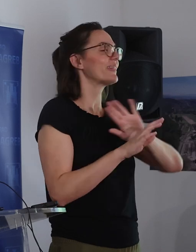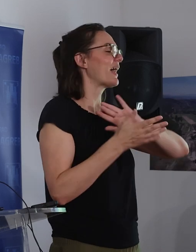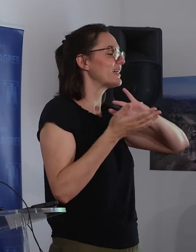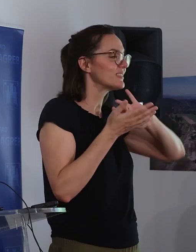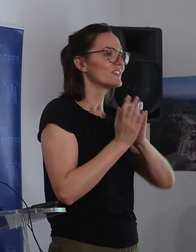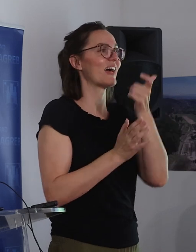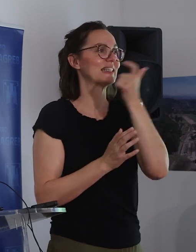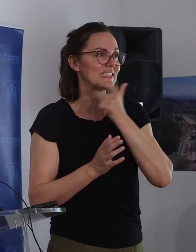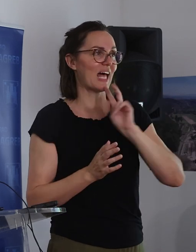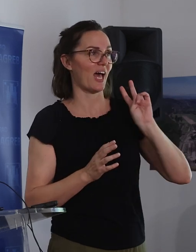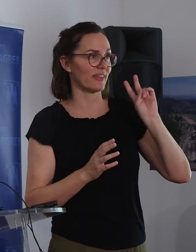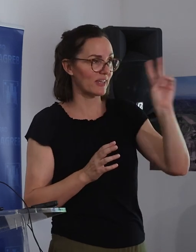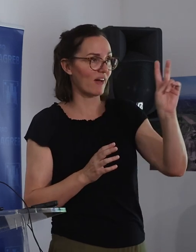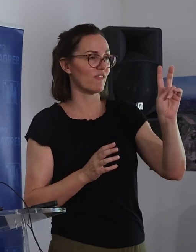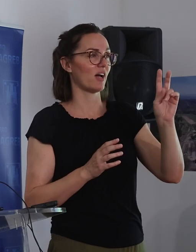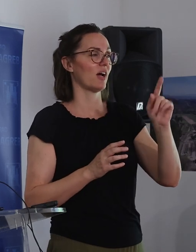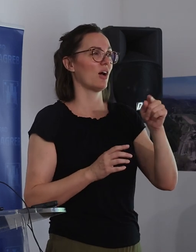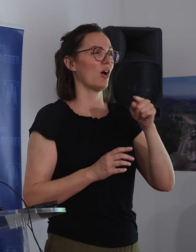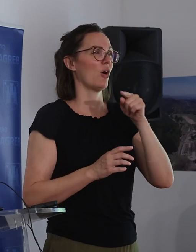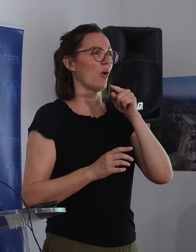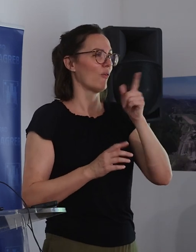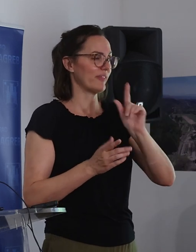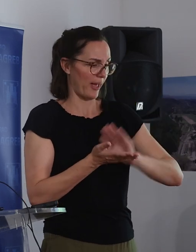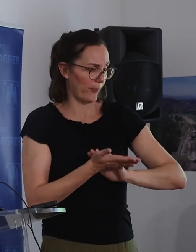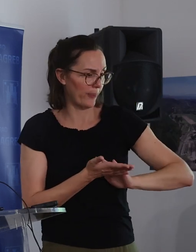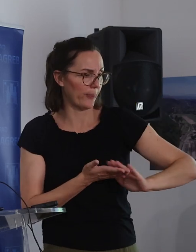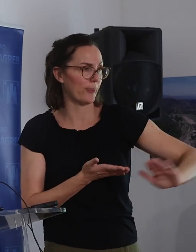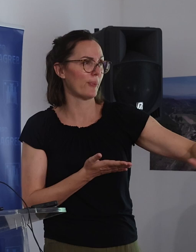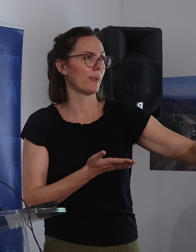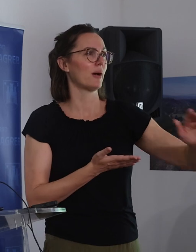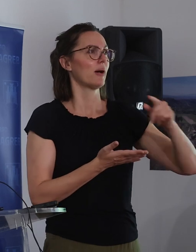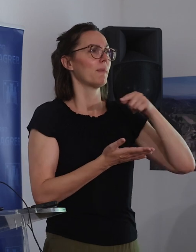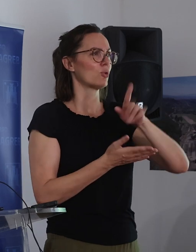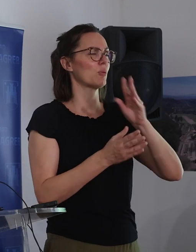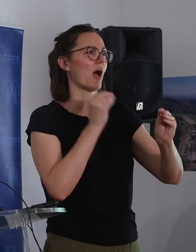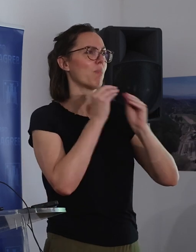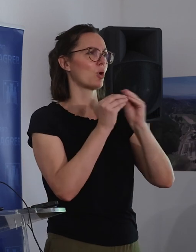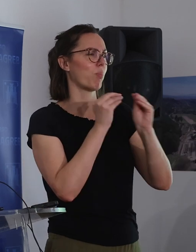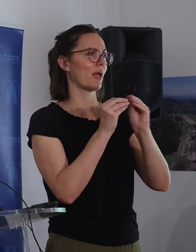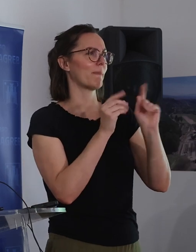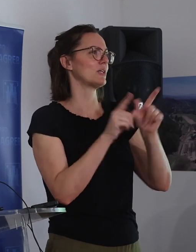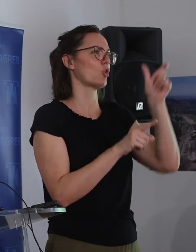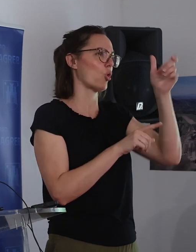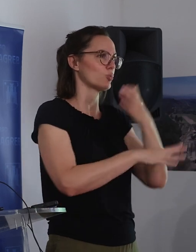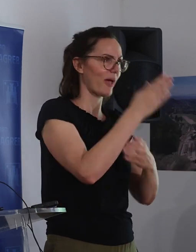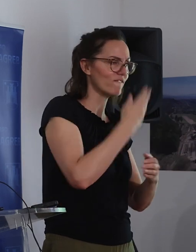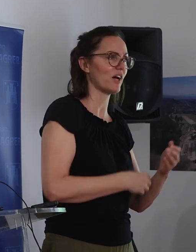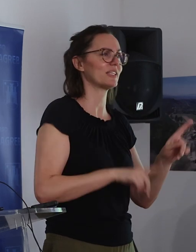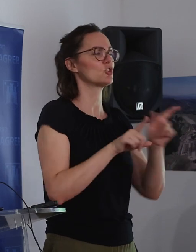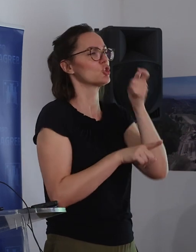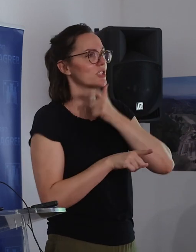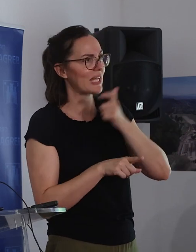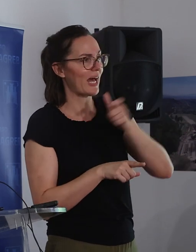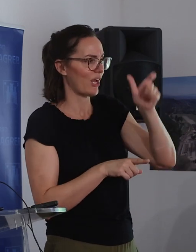tramvaje, zapravo posebice ove koji nisu niskopodni, pa tu stvaraju velike probleme i za osobe s invaliditetom i za